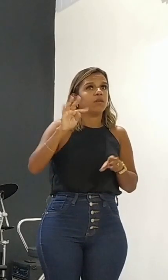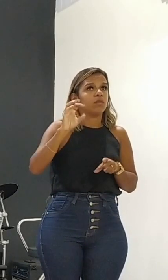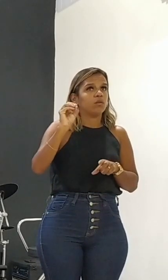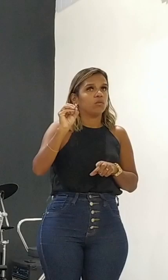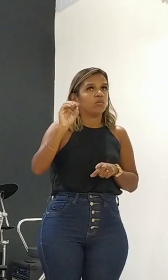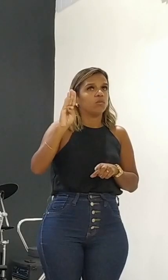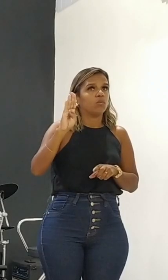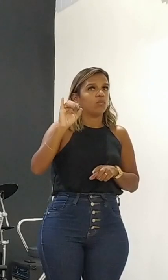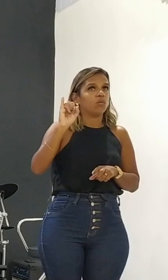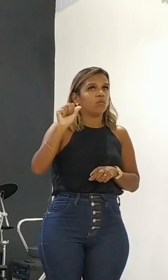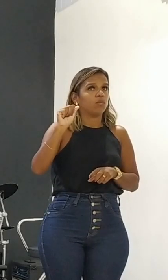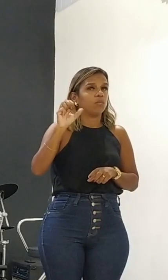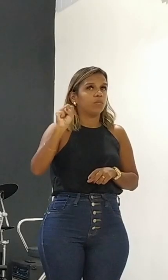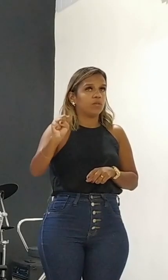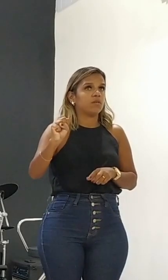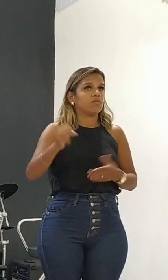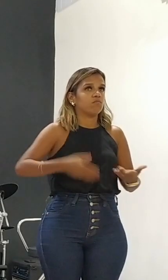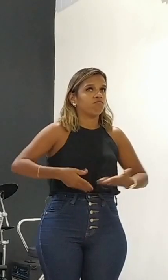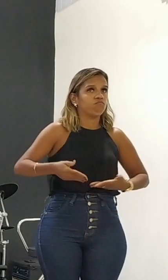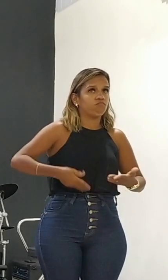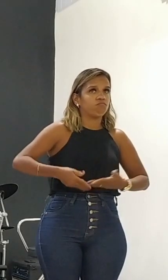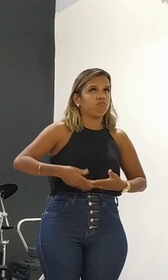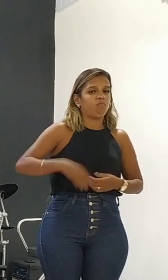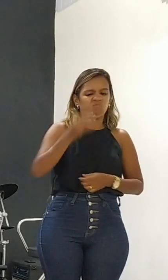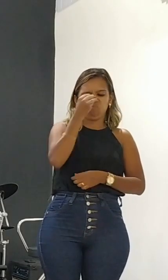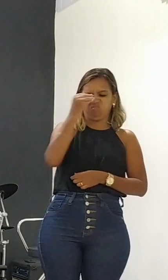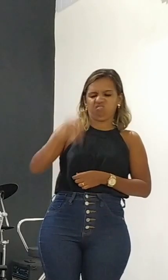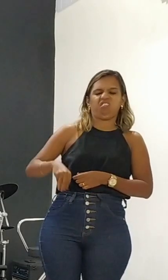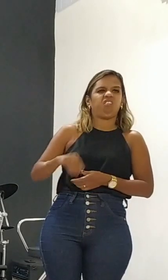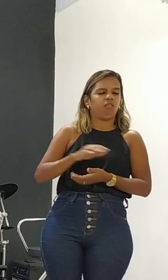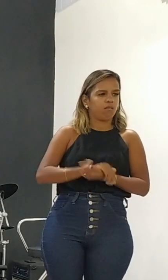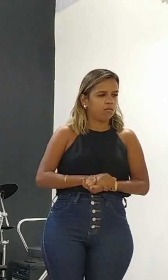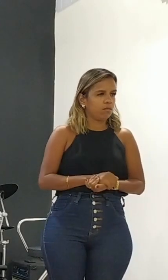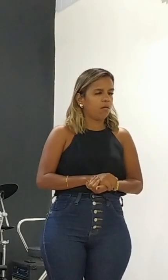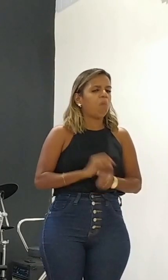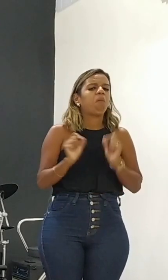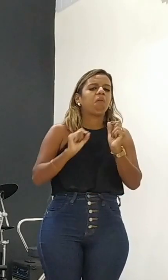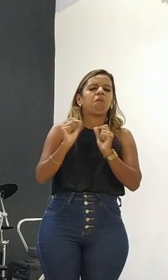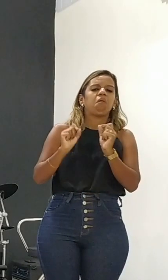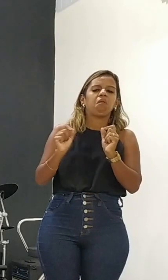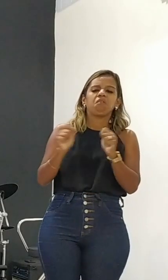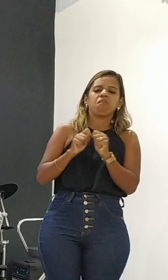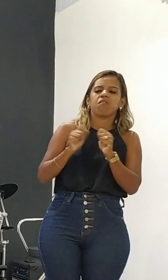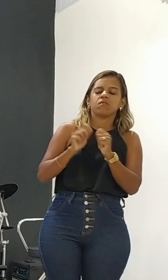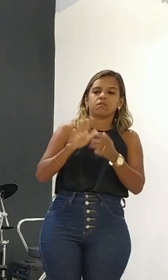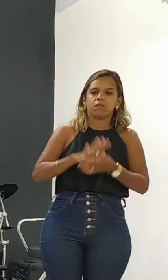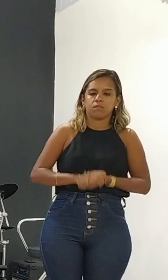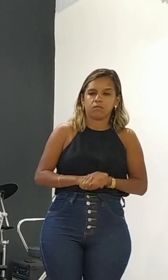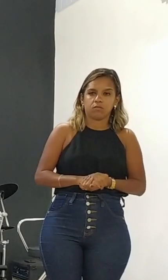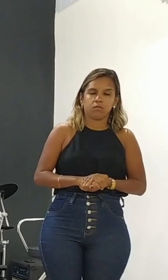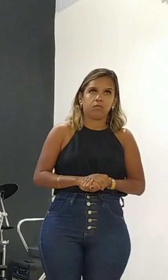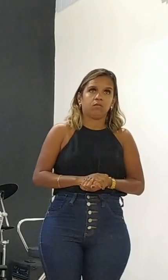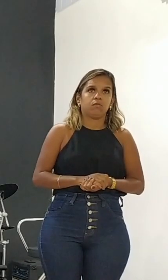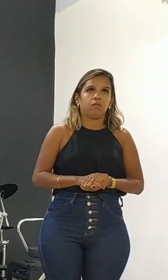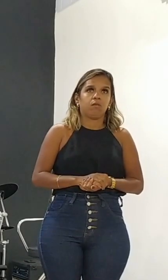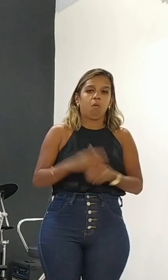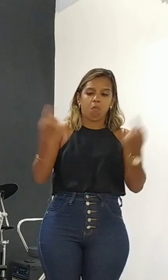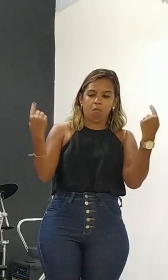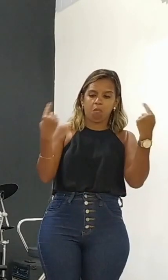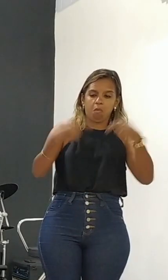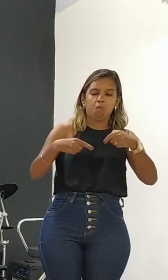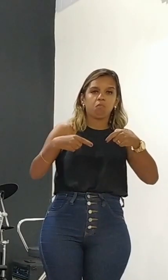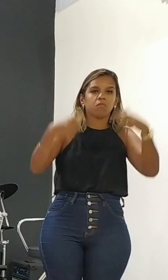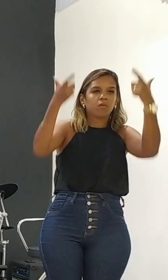nós e desprezaram-nos e disseram: que é isto que fazeis? Quereis rebelar-vos contra